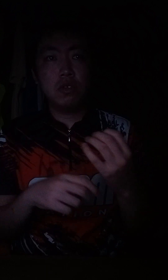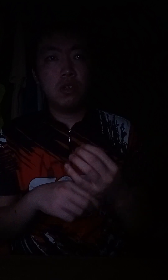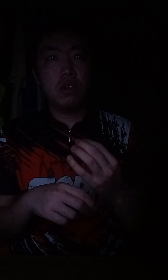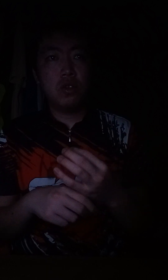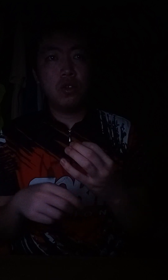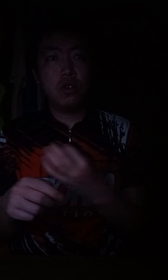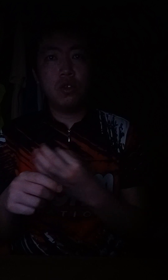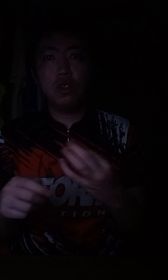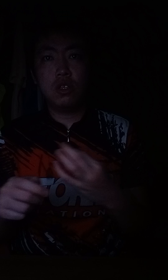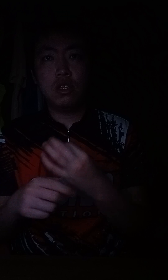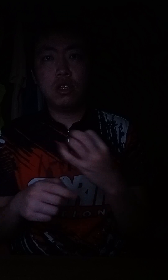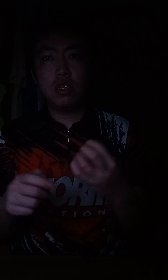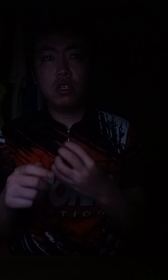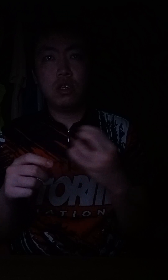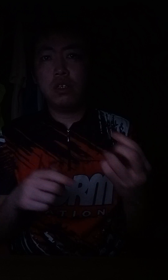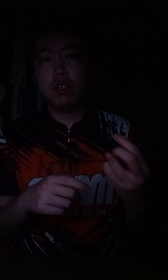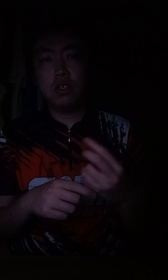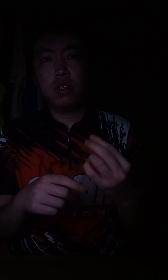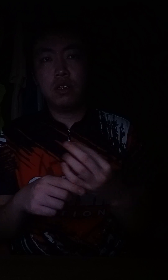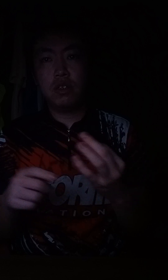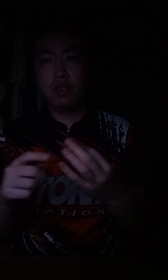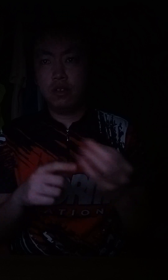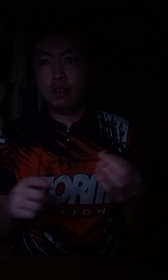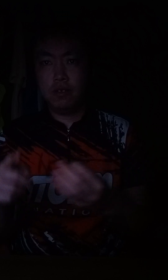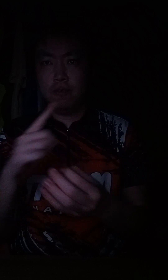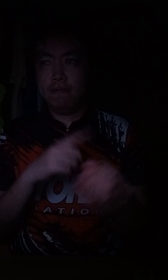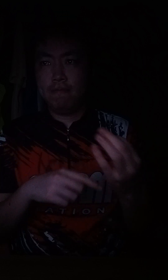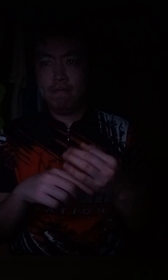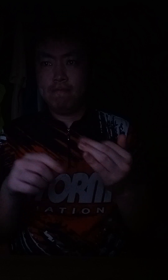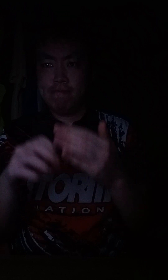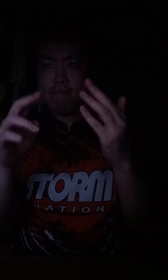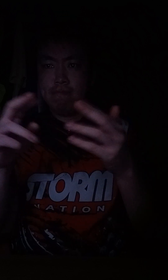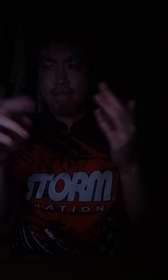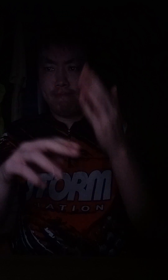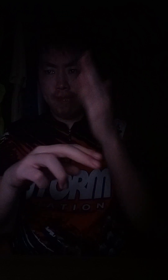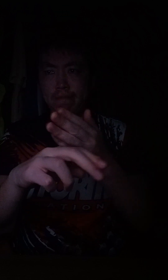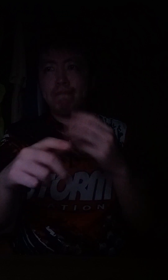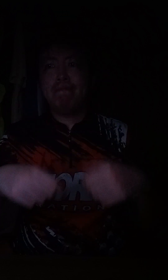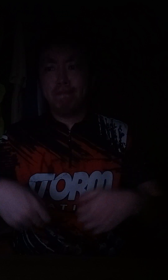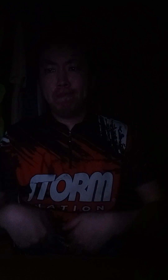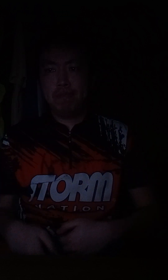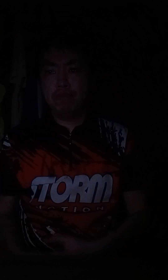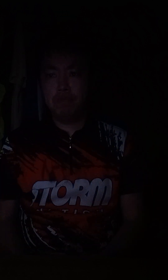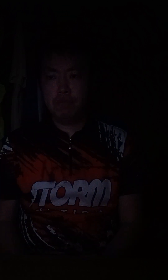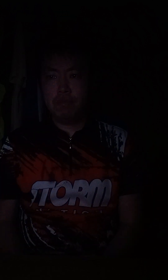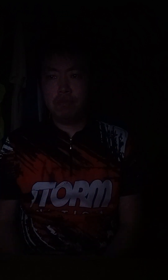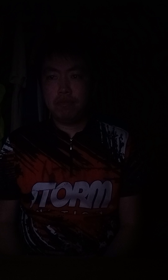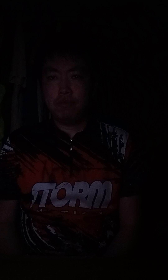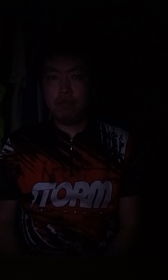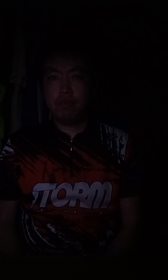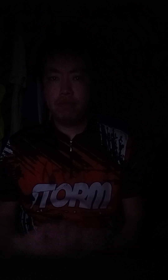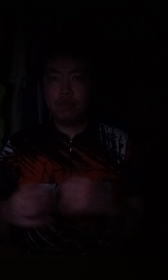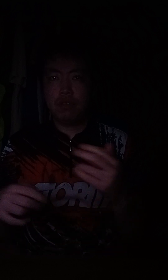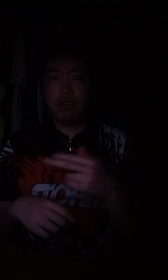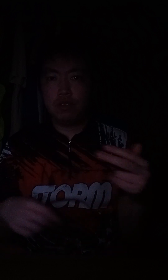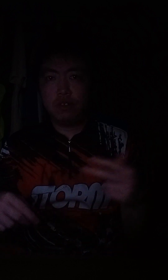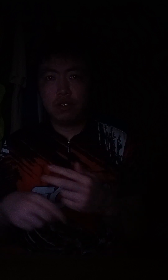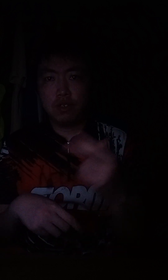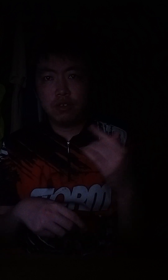처우를 개선하는 게 먼저라며 외국인 채용 계획을 즉각 철회하라고 주장했습니다. 서울시가 국내 노동자